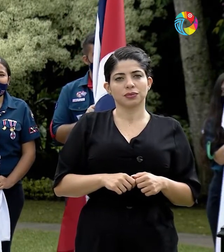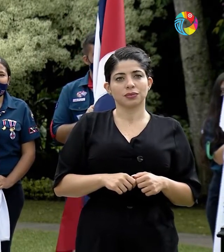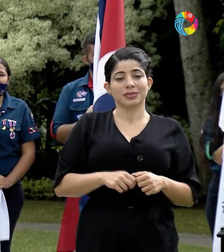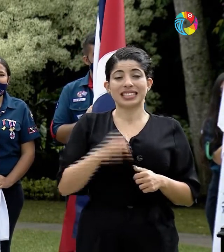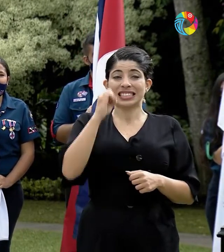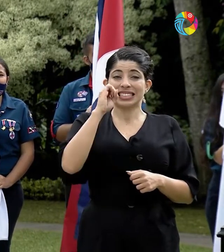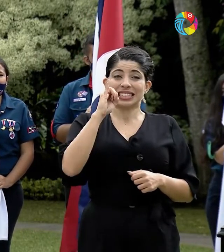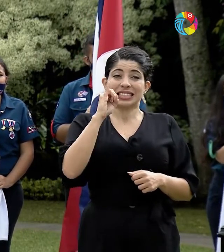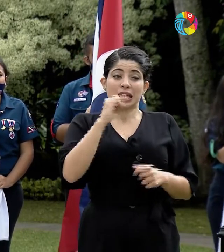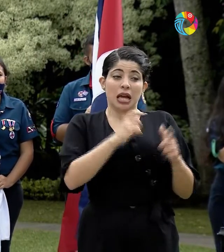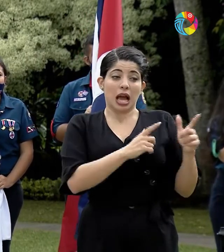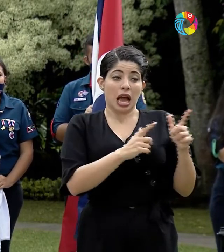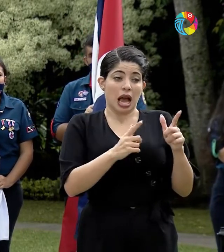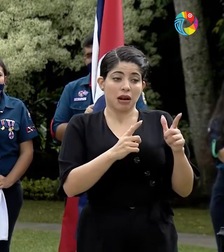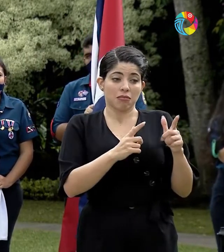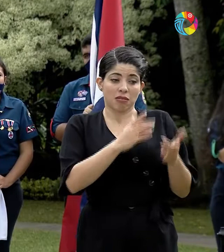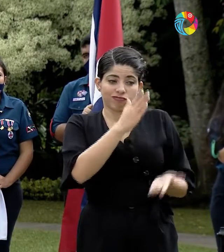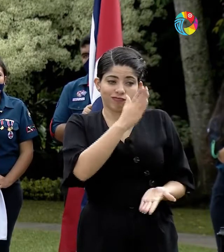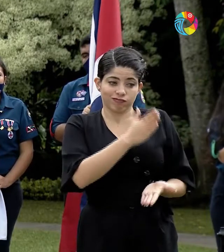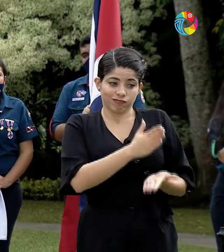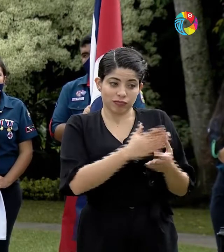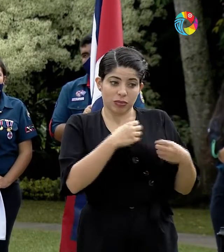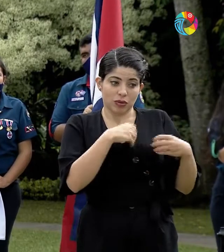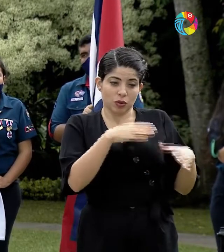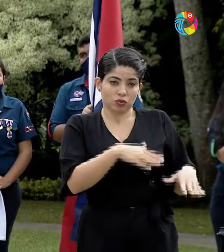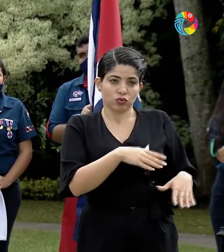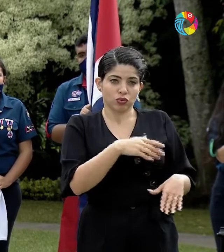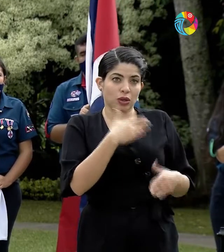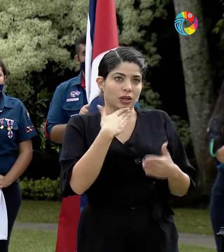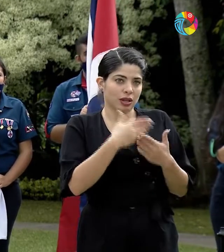Si renunciamos a las armas, como he dicho, a Dios gracias,